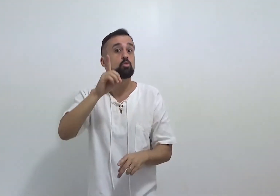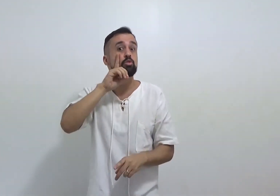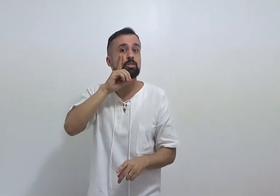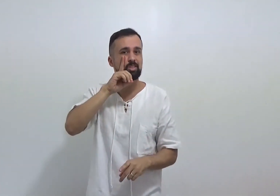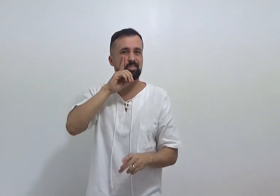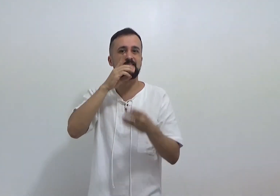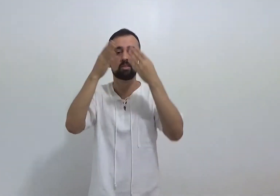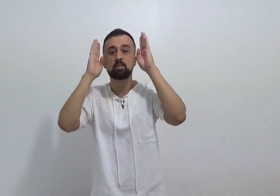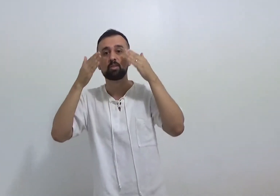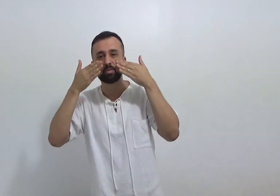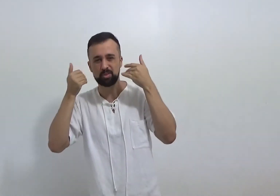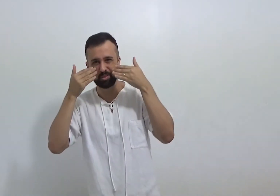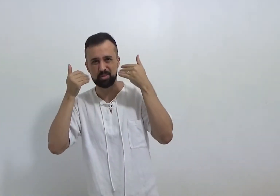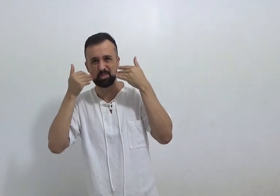Dia do Índio.